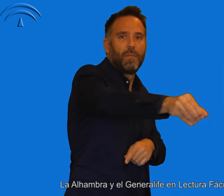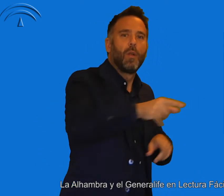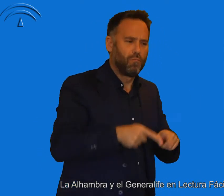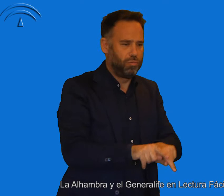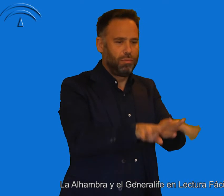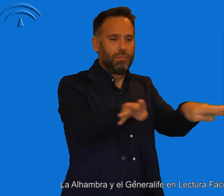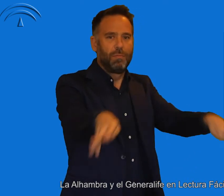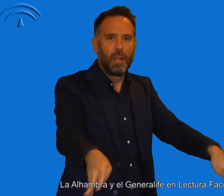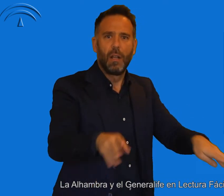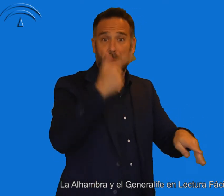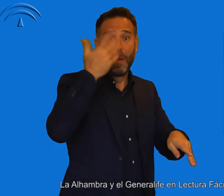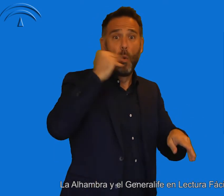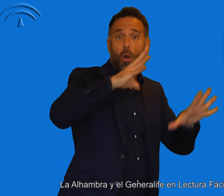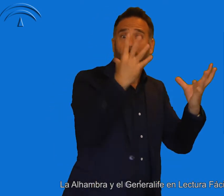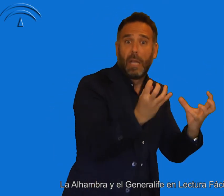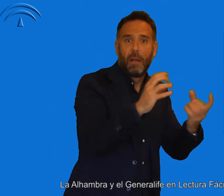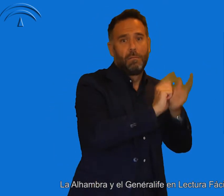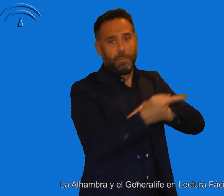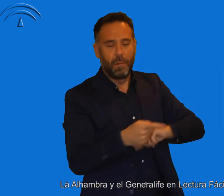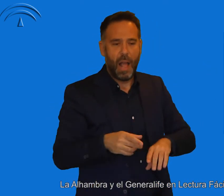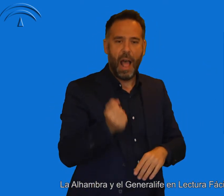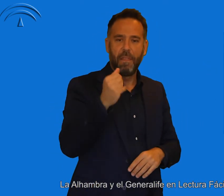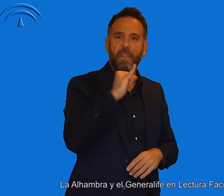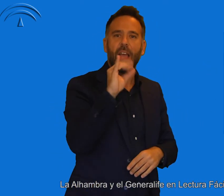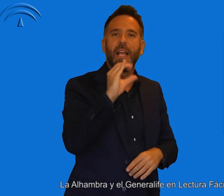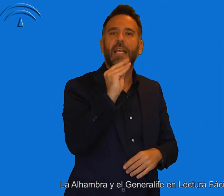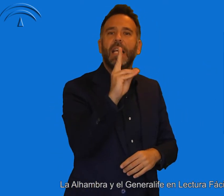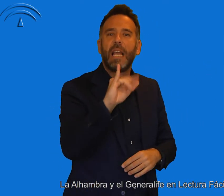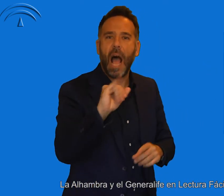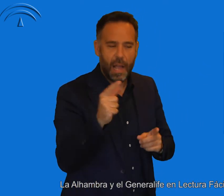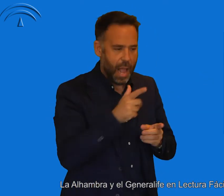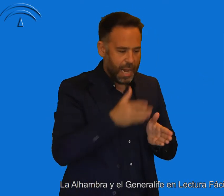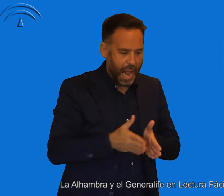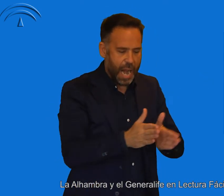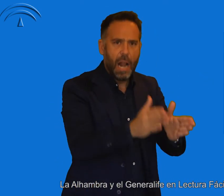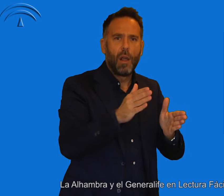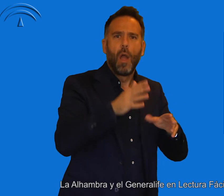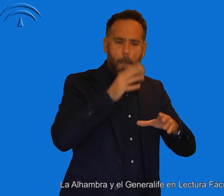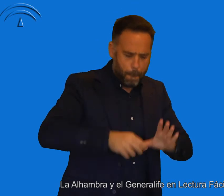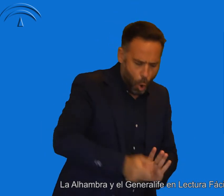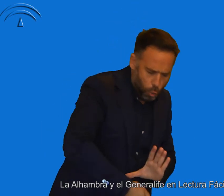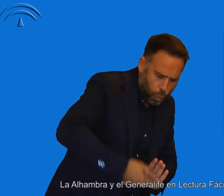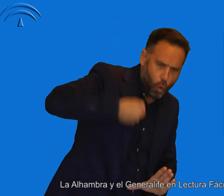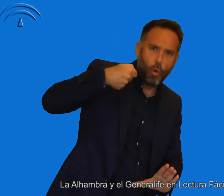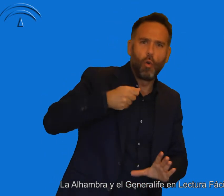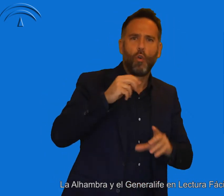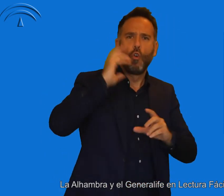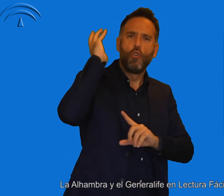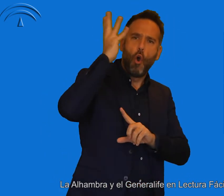jardines estas colinas secas. Utilizaron acequias, canales, aljibes, pozos, albercas, norias